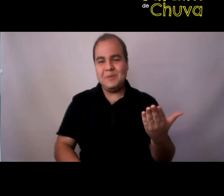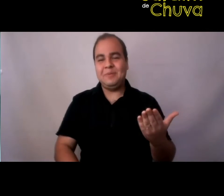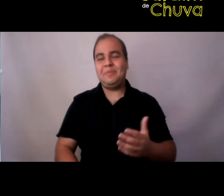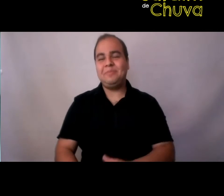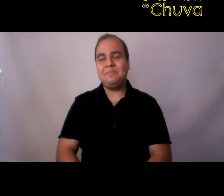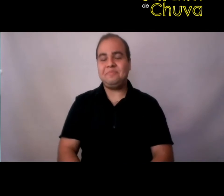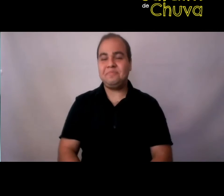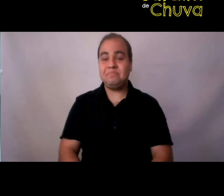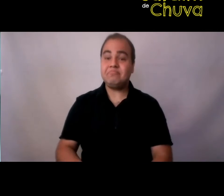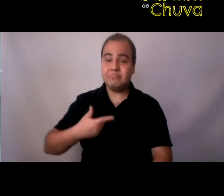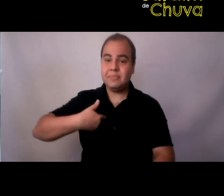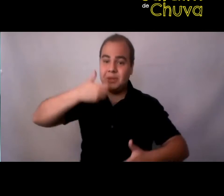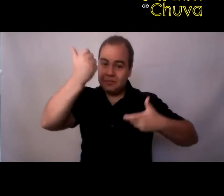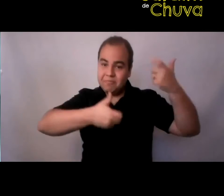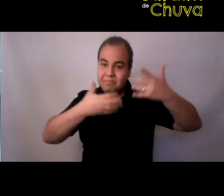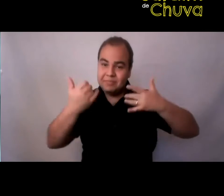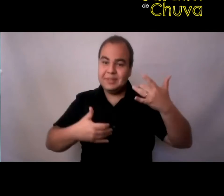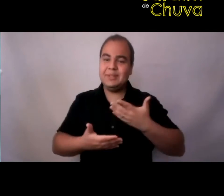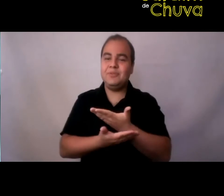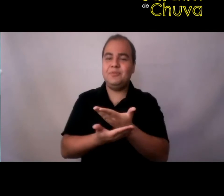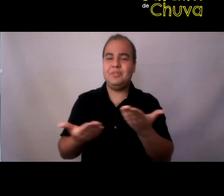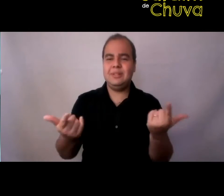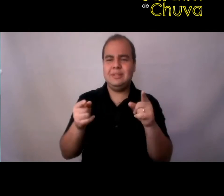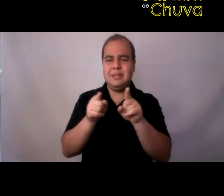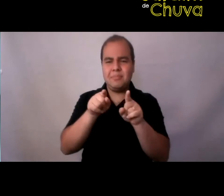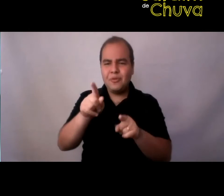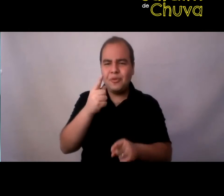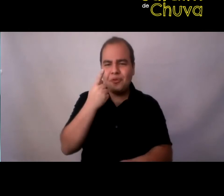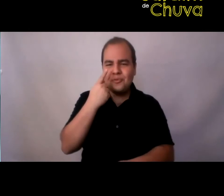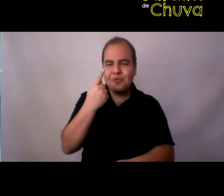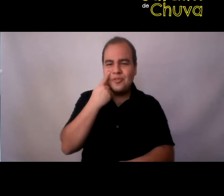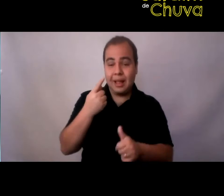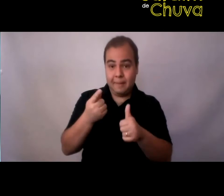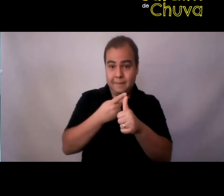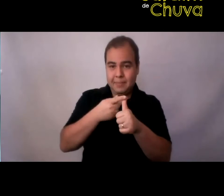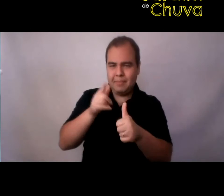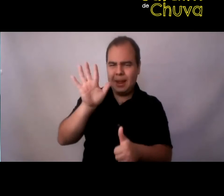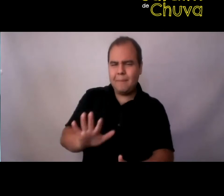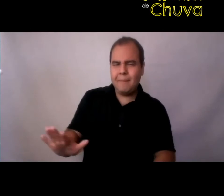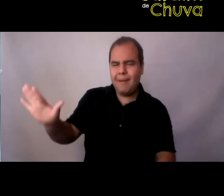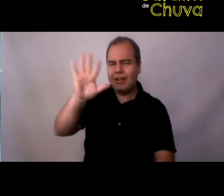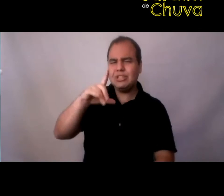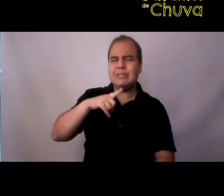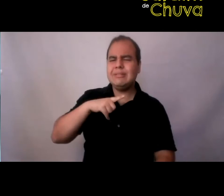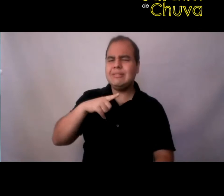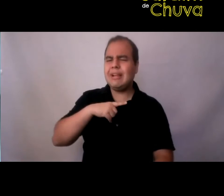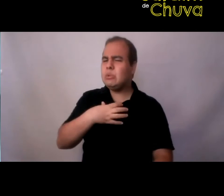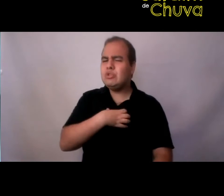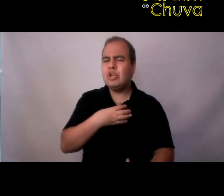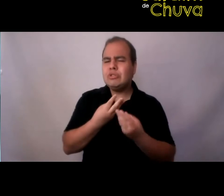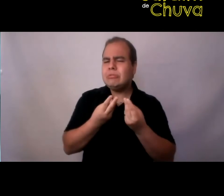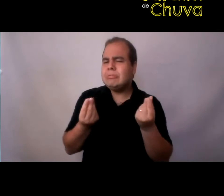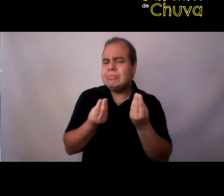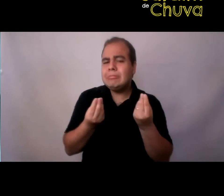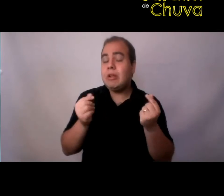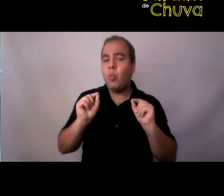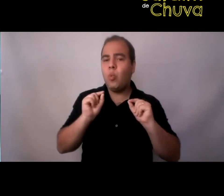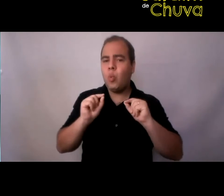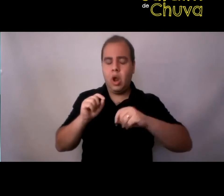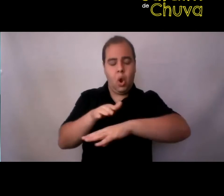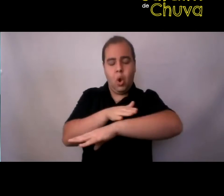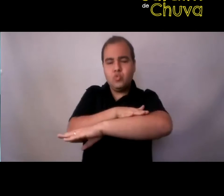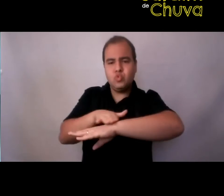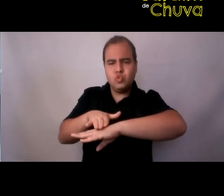Então, eu estava falando para vocês, vocês vão ver logo na primeira imagem, que tem uma caracterização do tipo de solo de